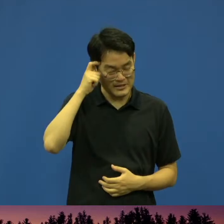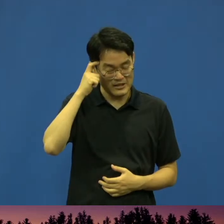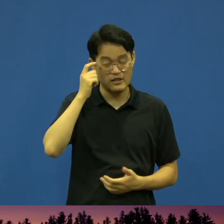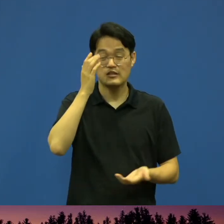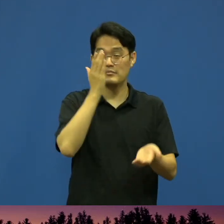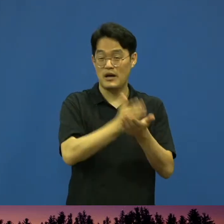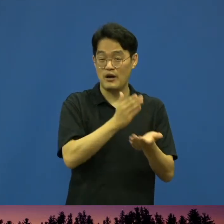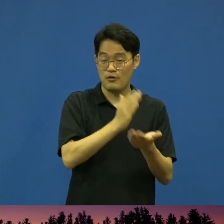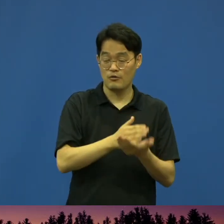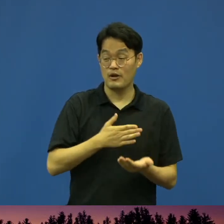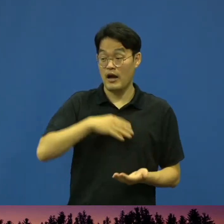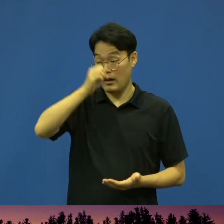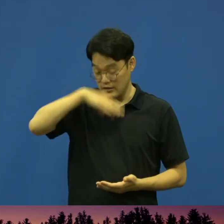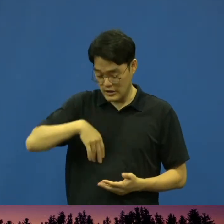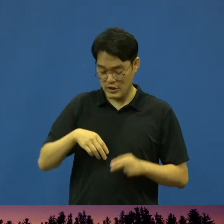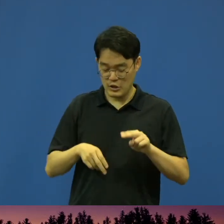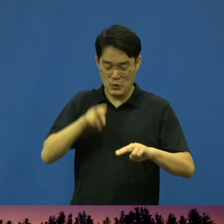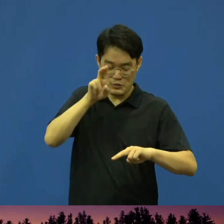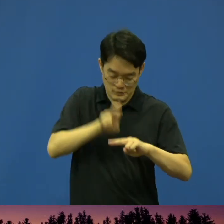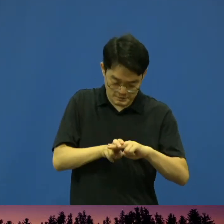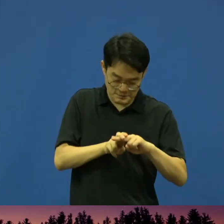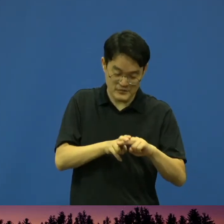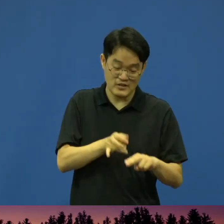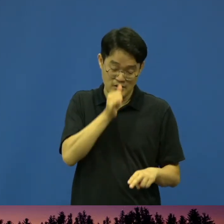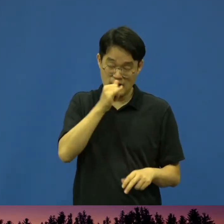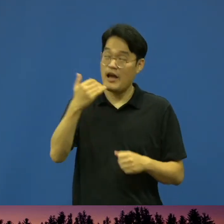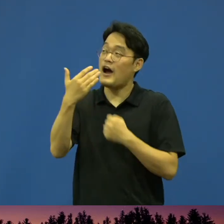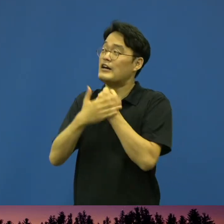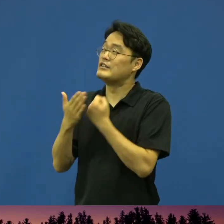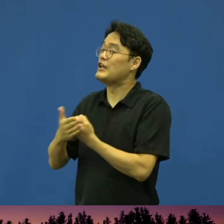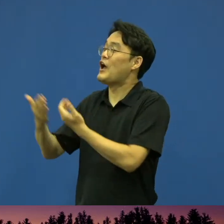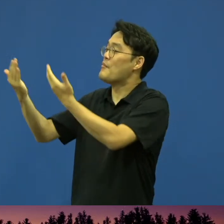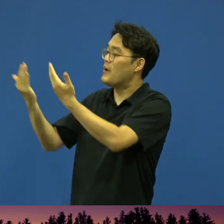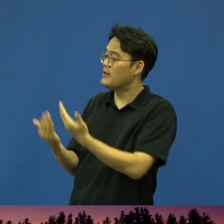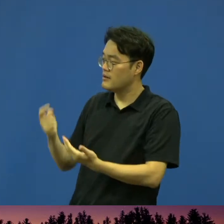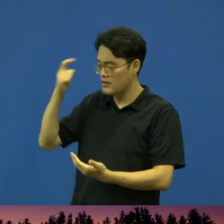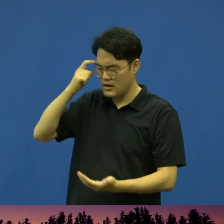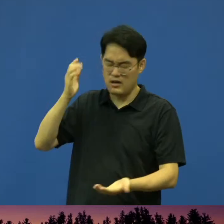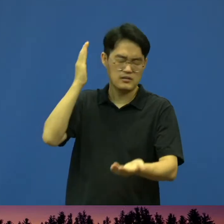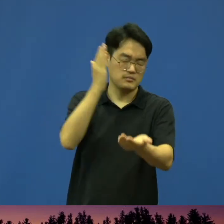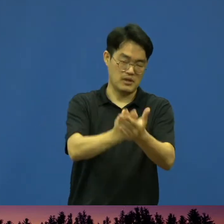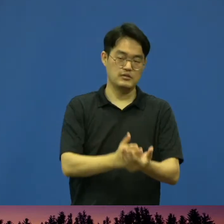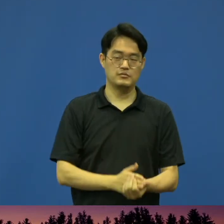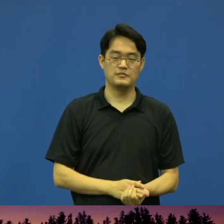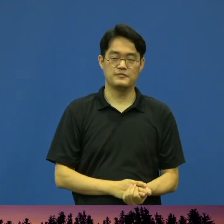지금 내가 이곳에 앉아있다고 해서 은혜의 주인공이라고 생각하지 마십시오.